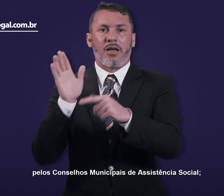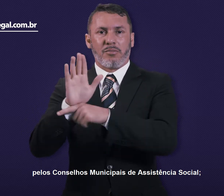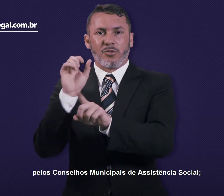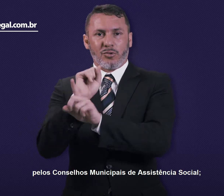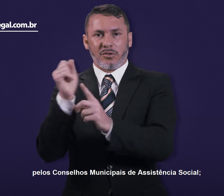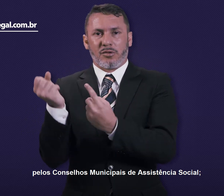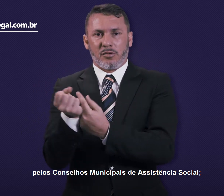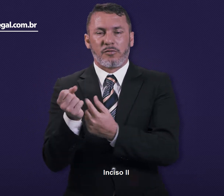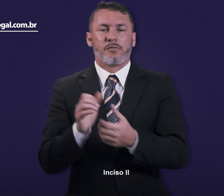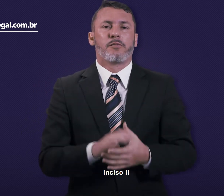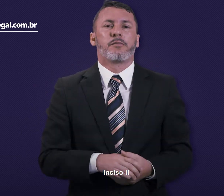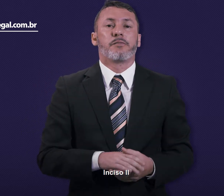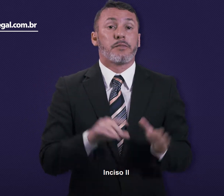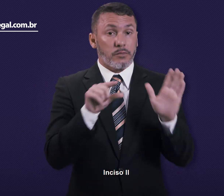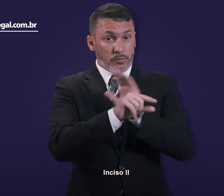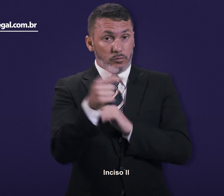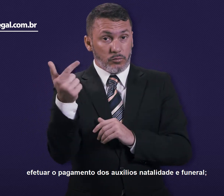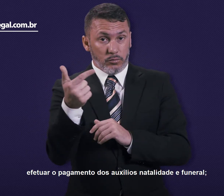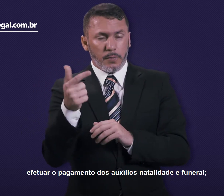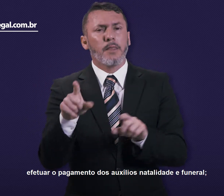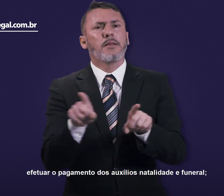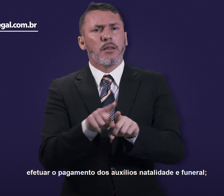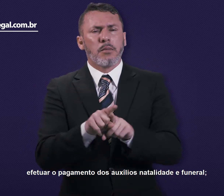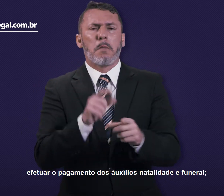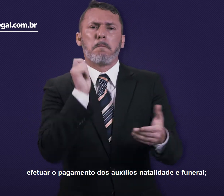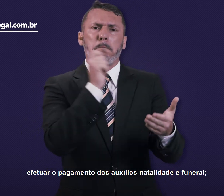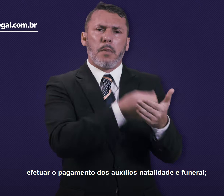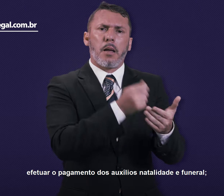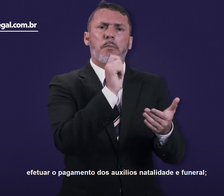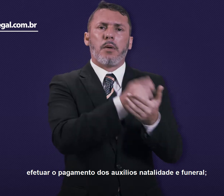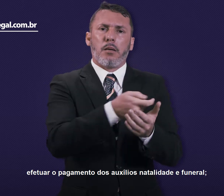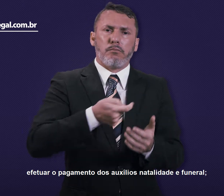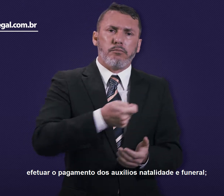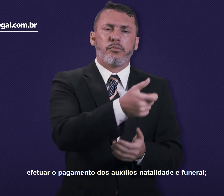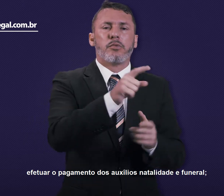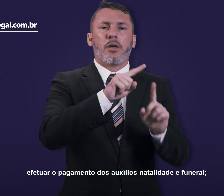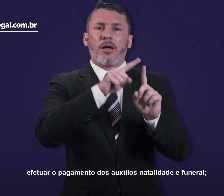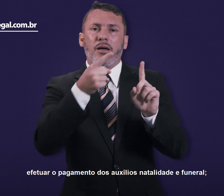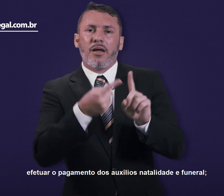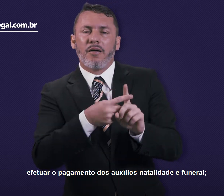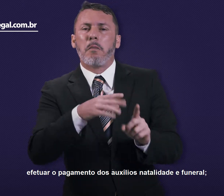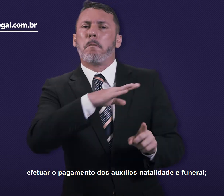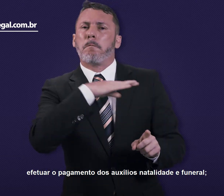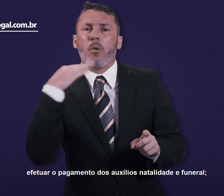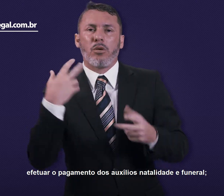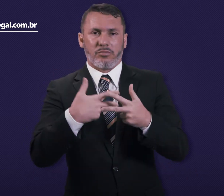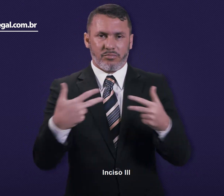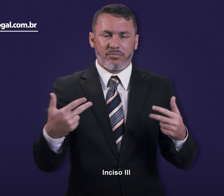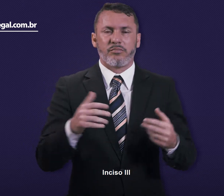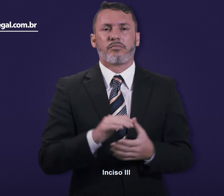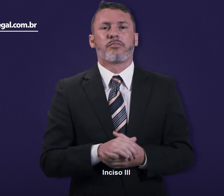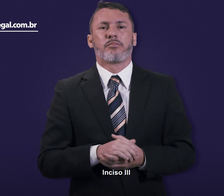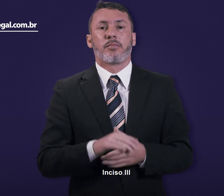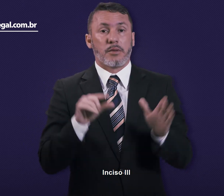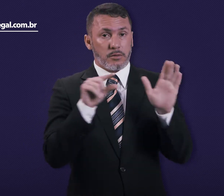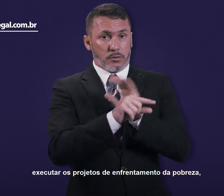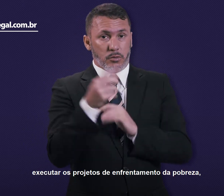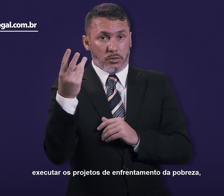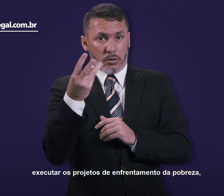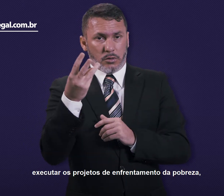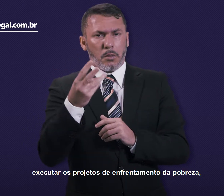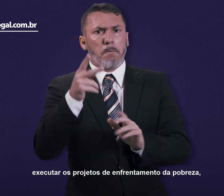de Assistência Social. Inciso 2. Efetuar o pagamento dos auxílios natalidade e funeral. Inciso